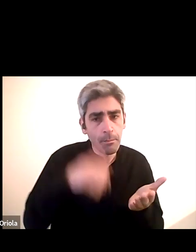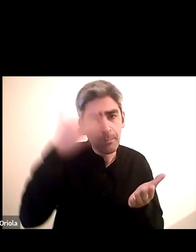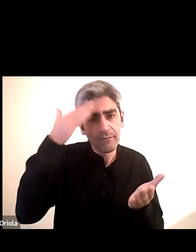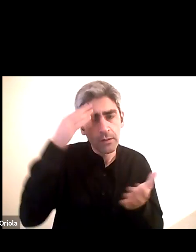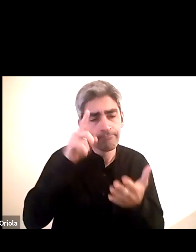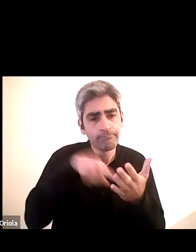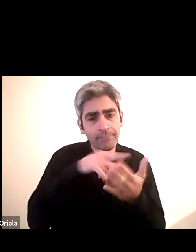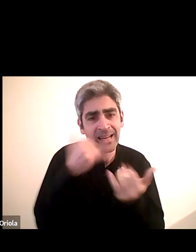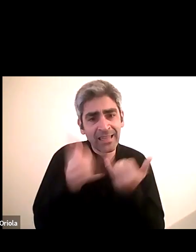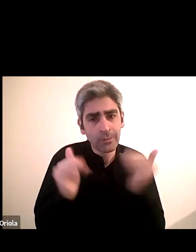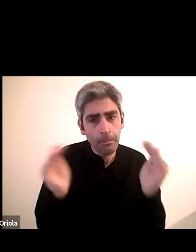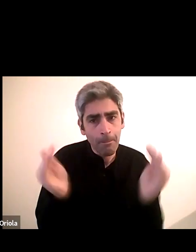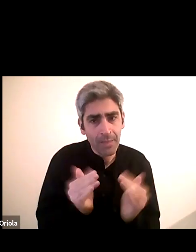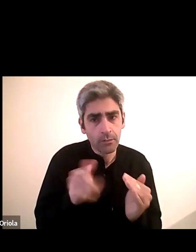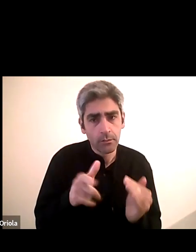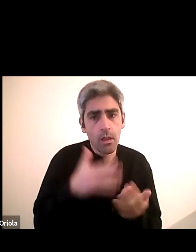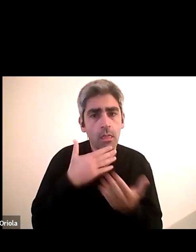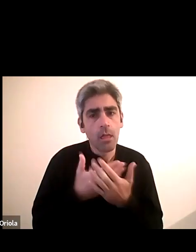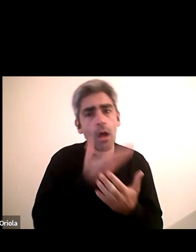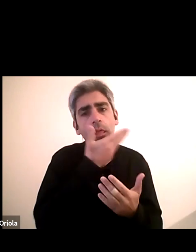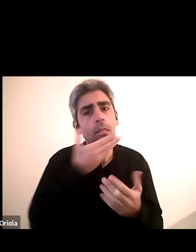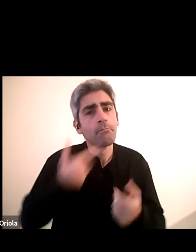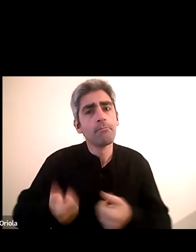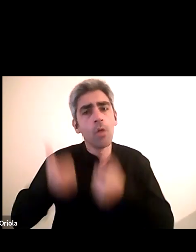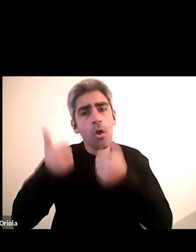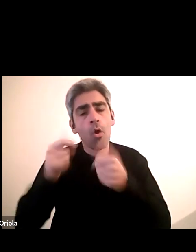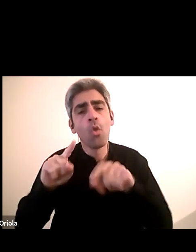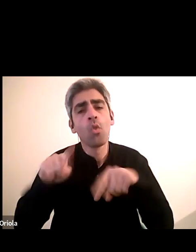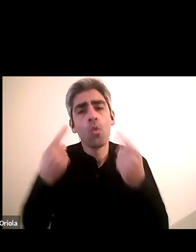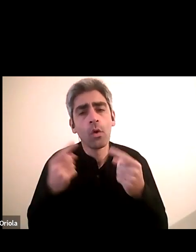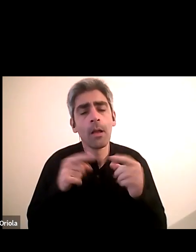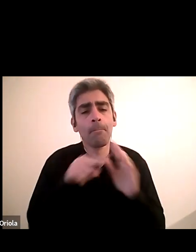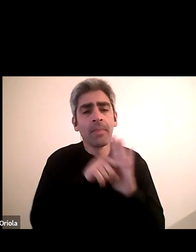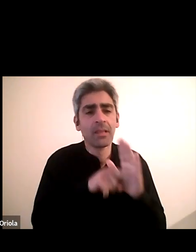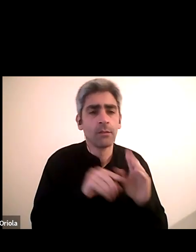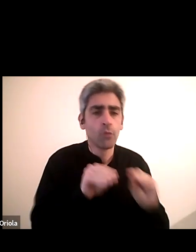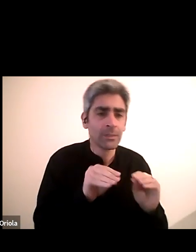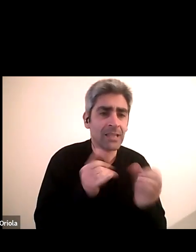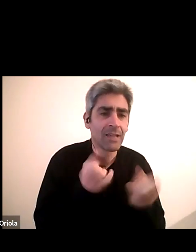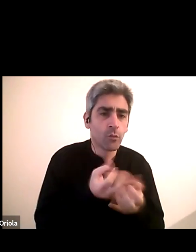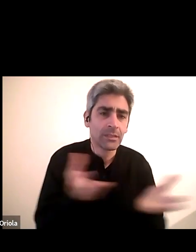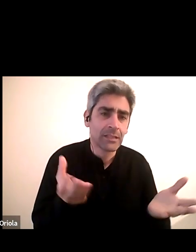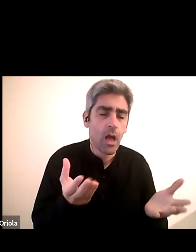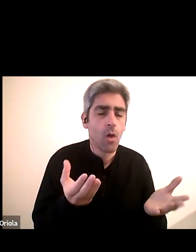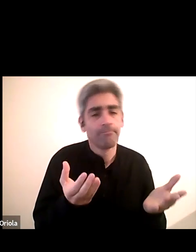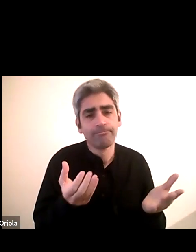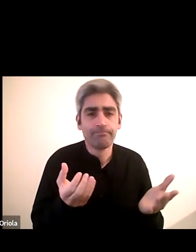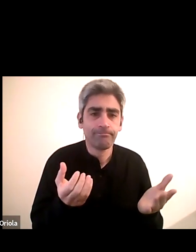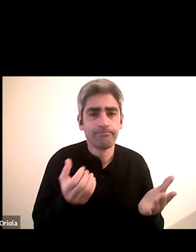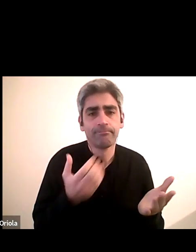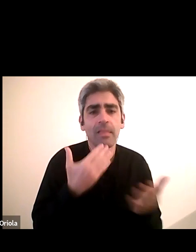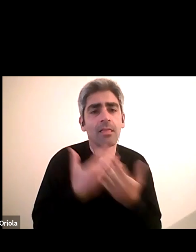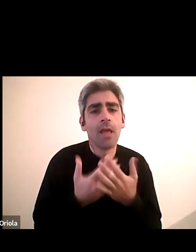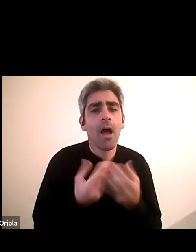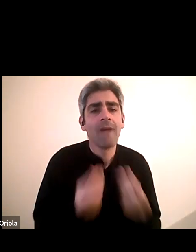eliminação dos riscos são mais eficazes do que as medidas de formação e informação. Porque naturalmente que